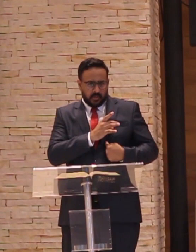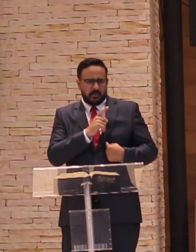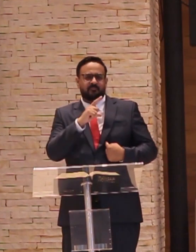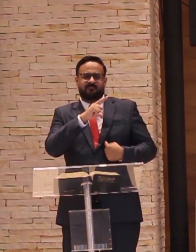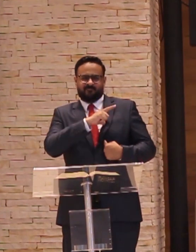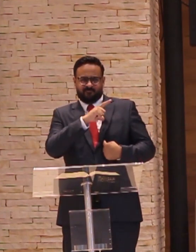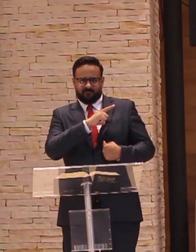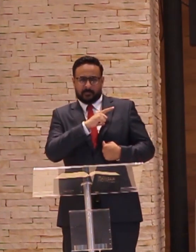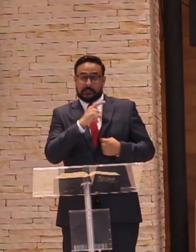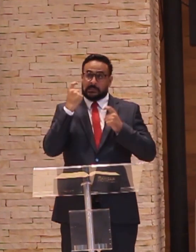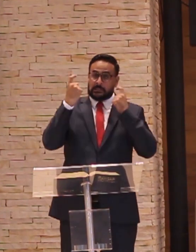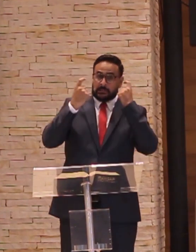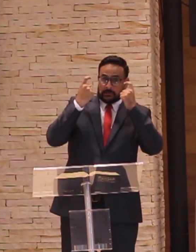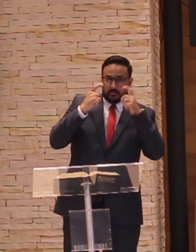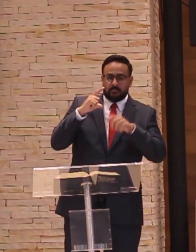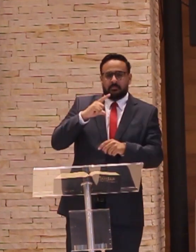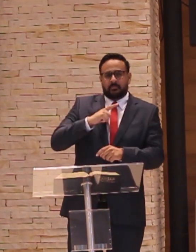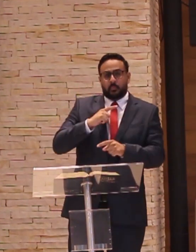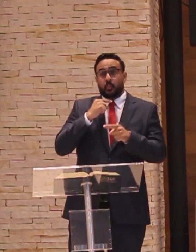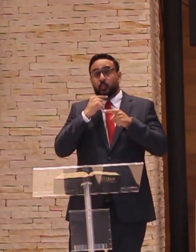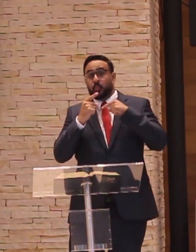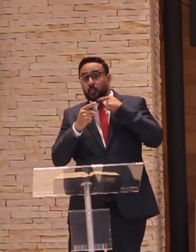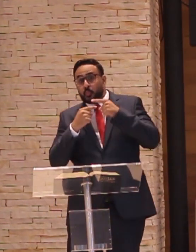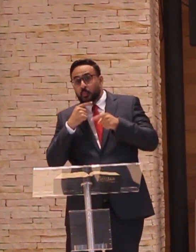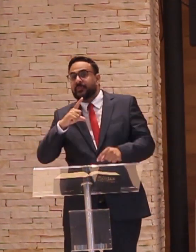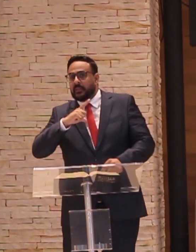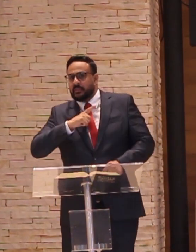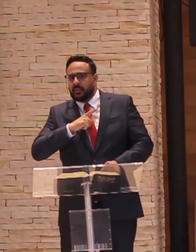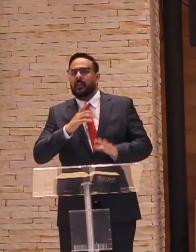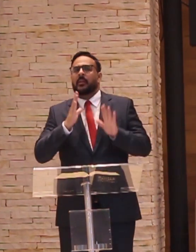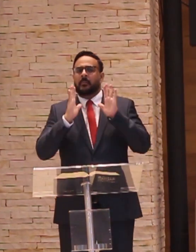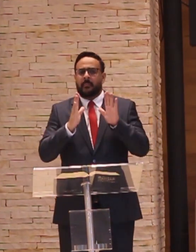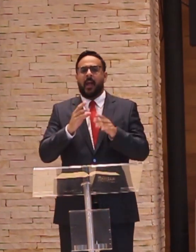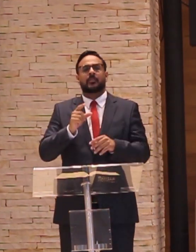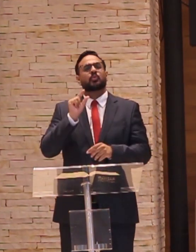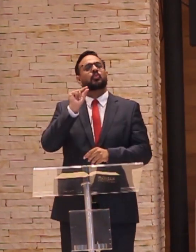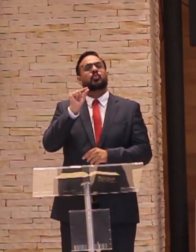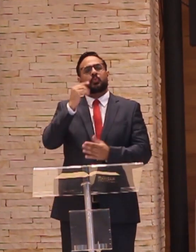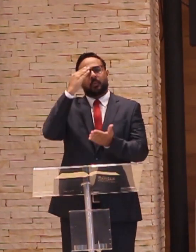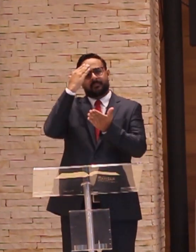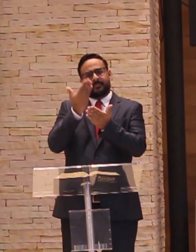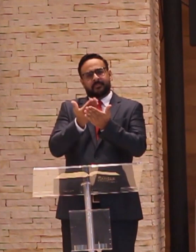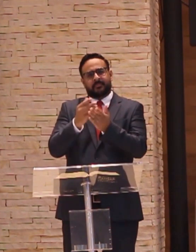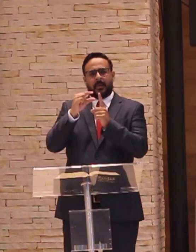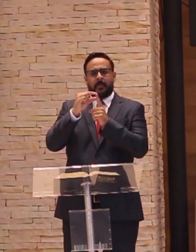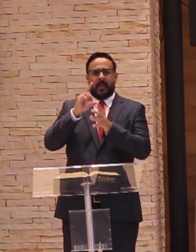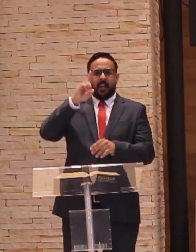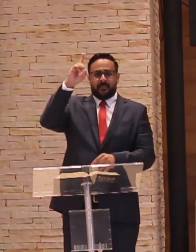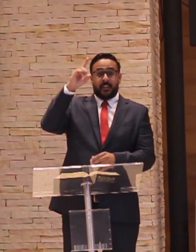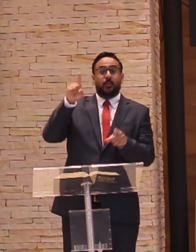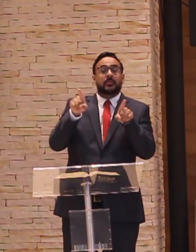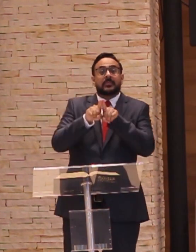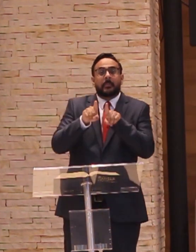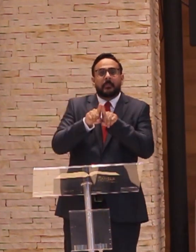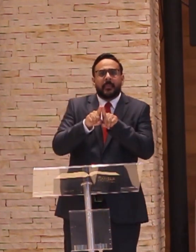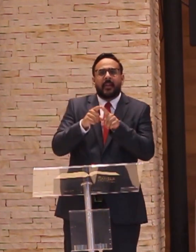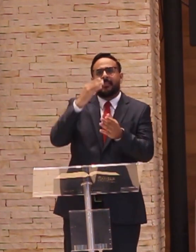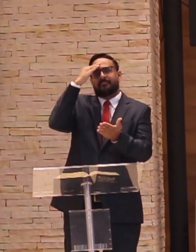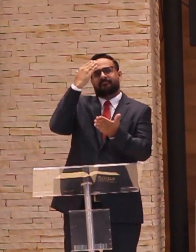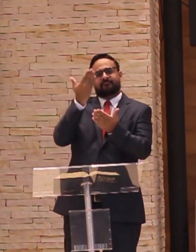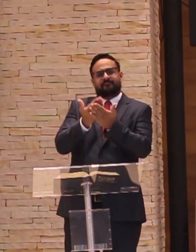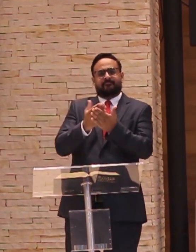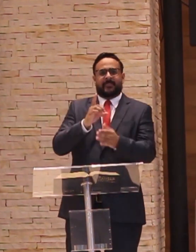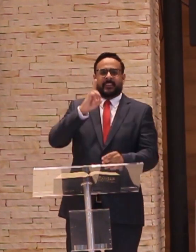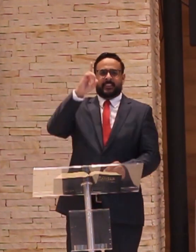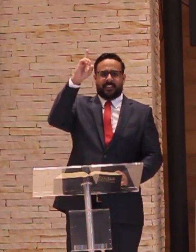a jornada, mesmo tendo temor em seu coração, mesmo tendo pensamentos de dúvida, mas ele confiava